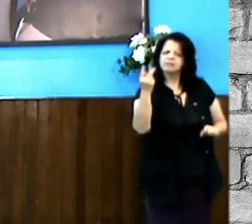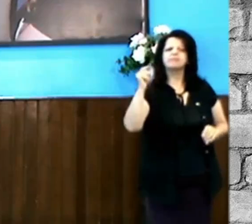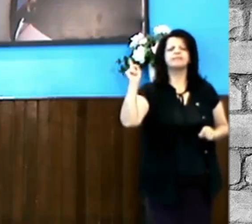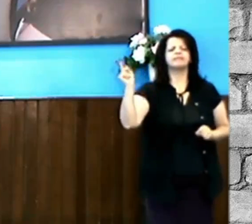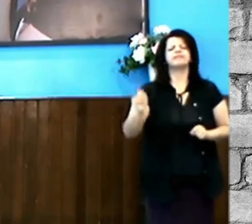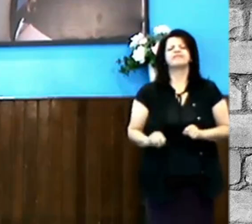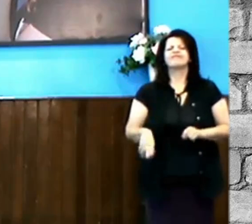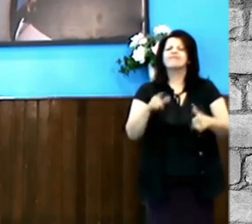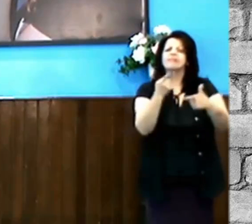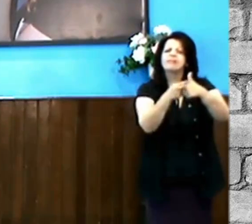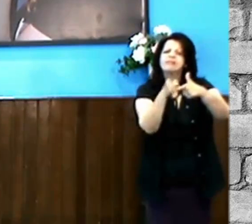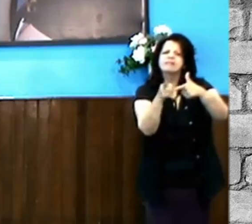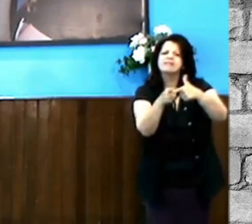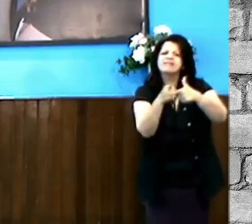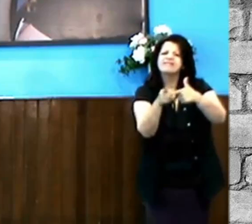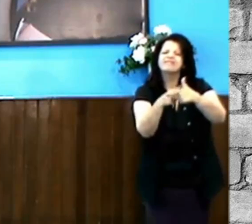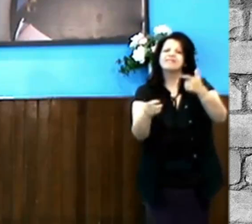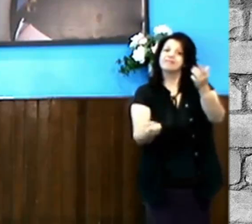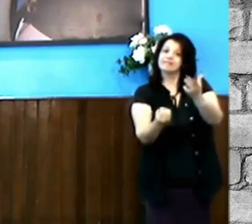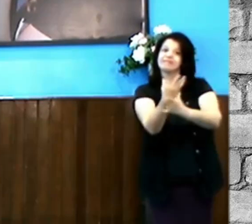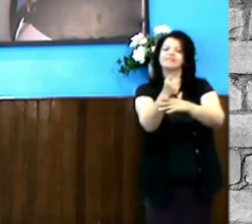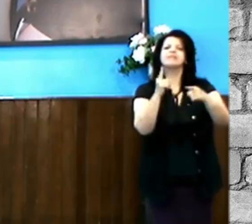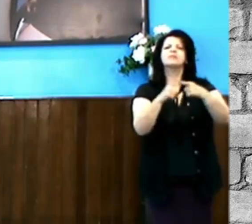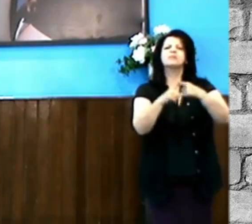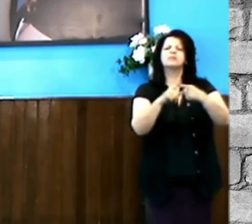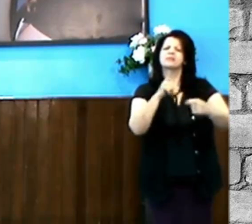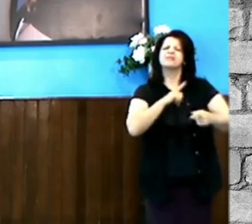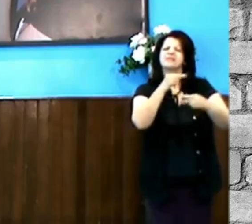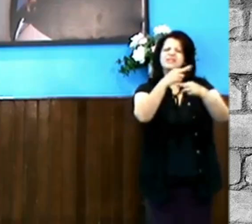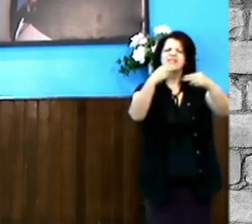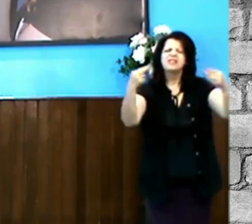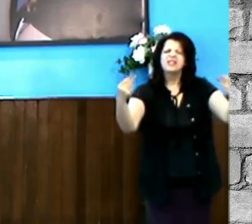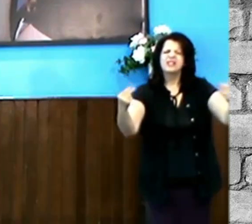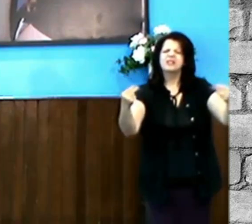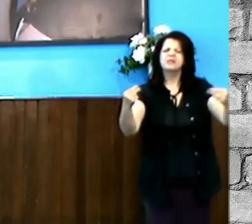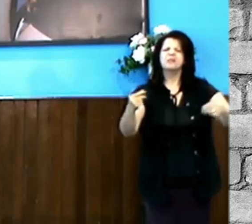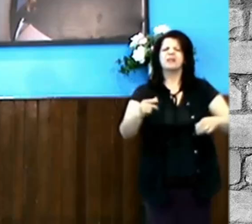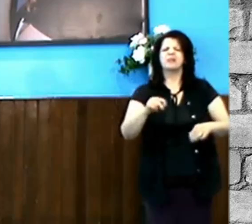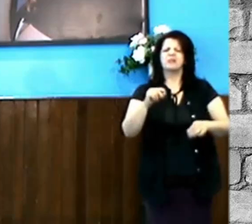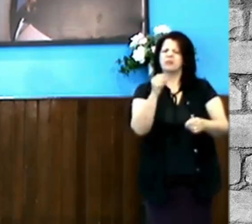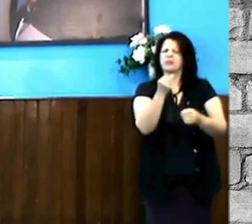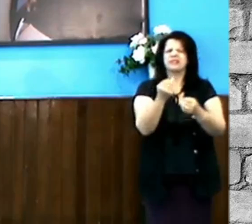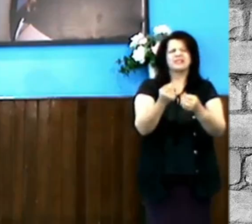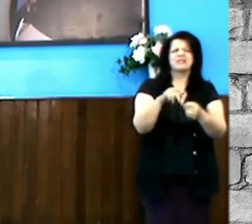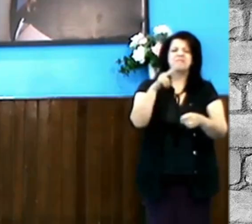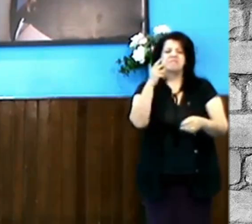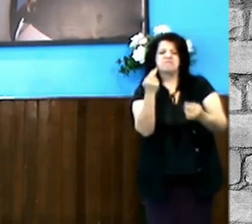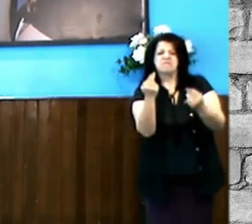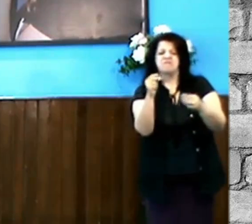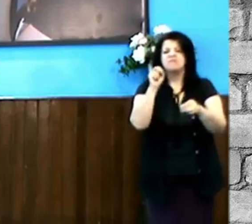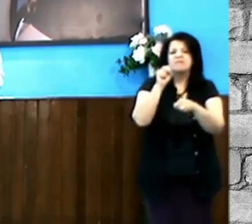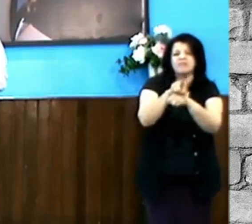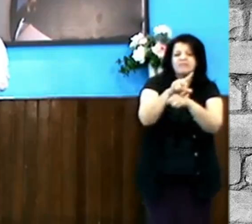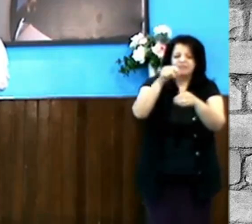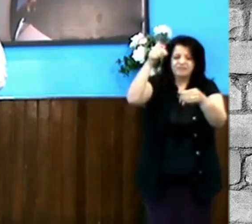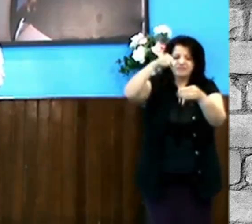foi causado por uma substância chamada monoetileno glicol. Essa foi a substância que